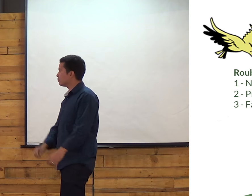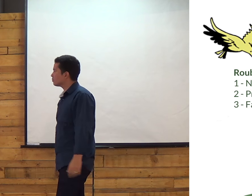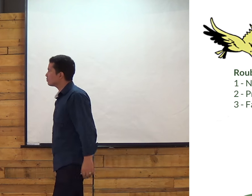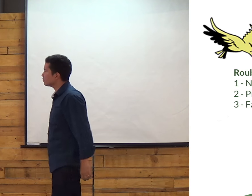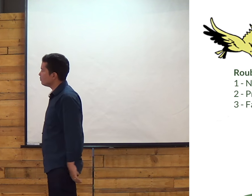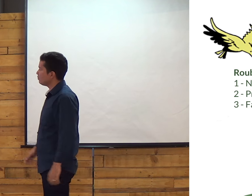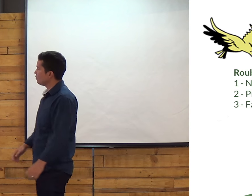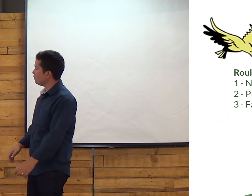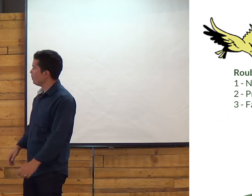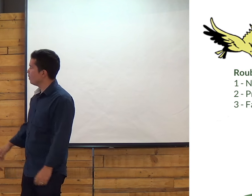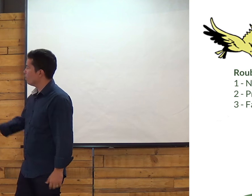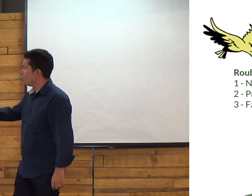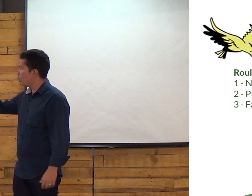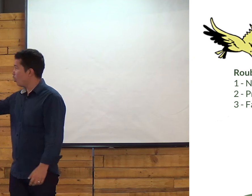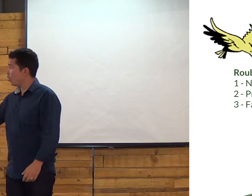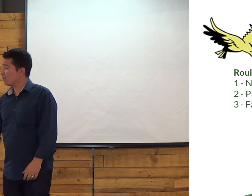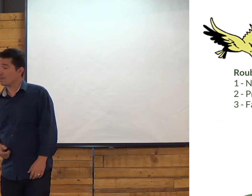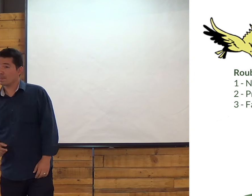Pode passar.